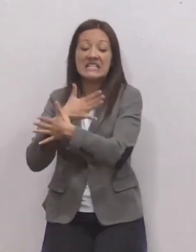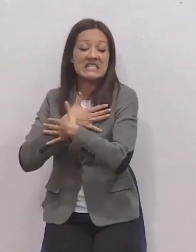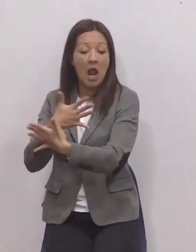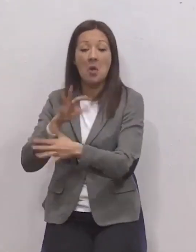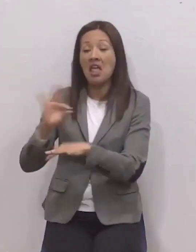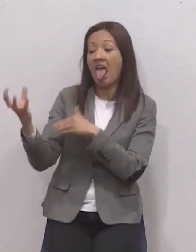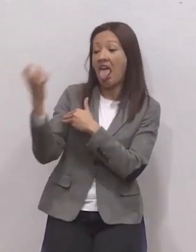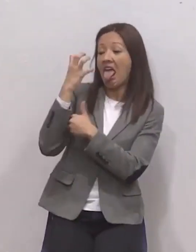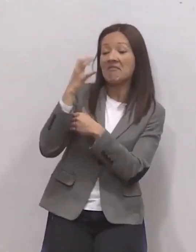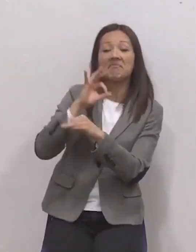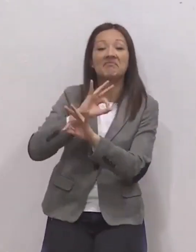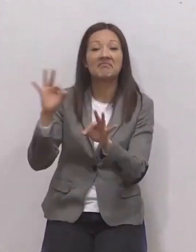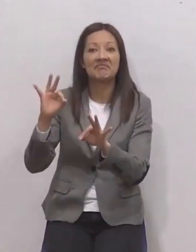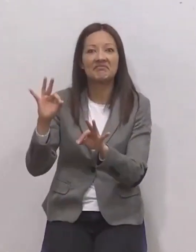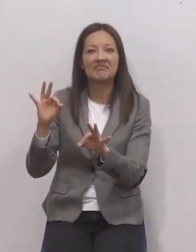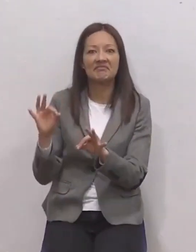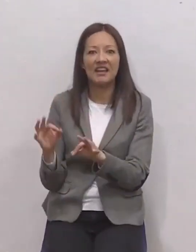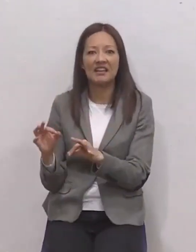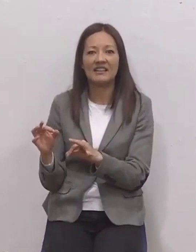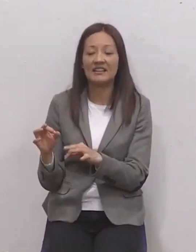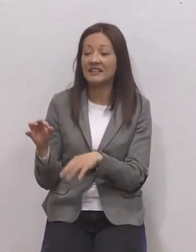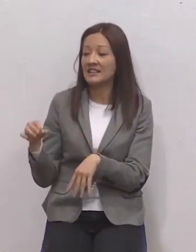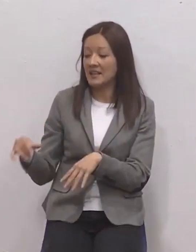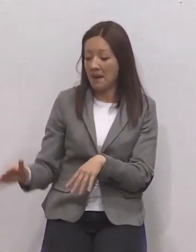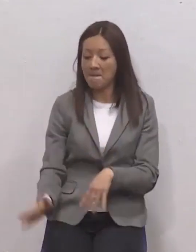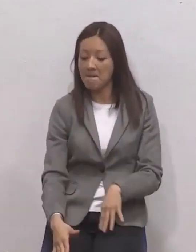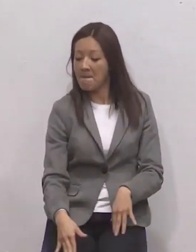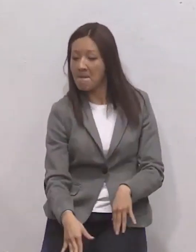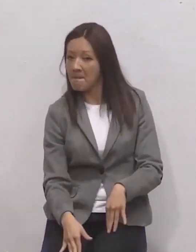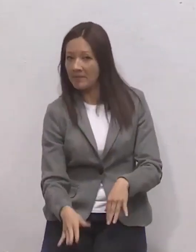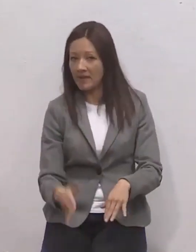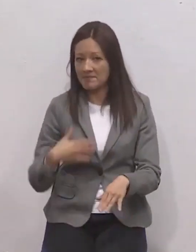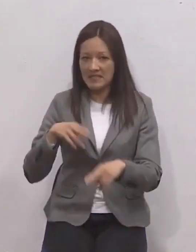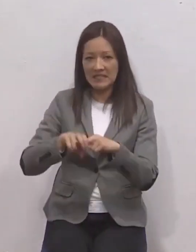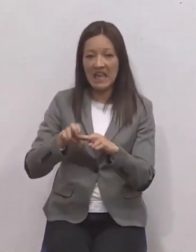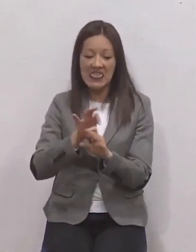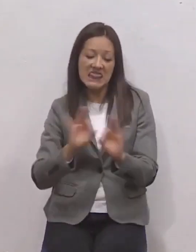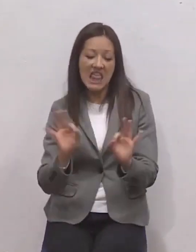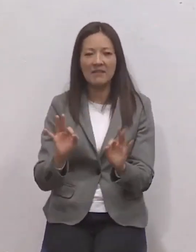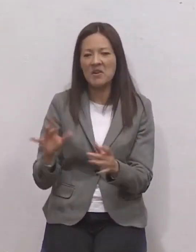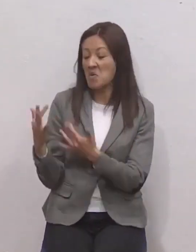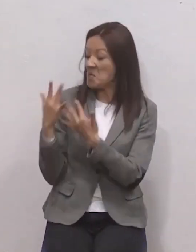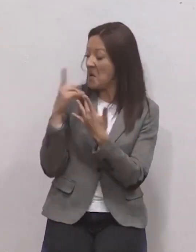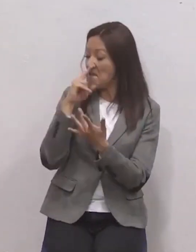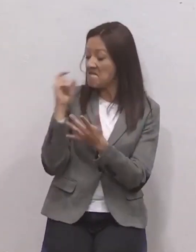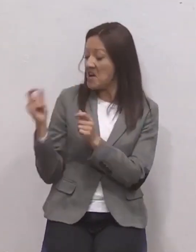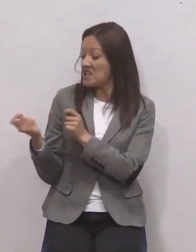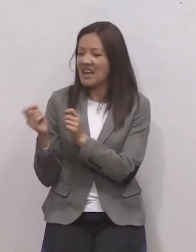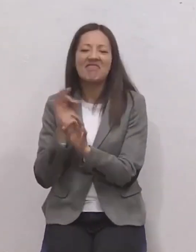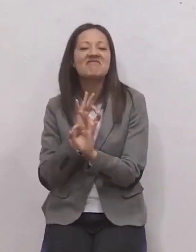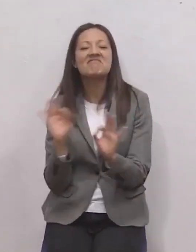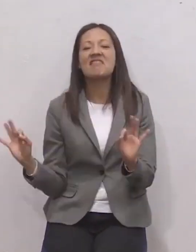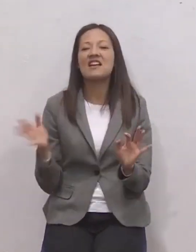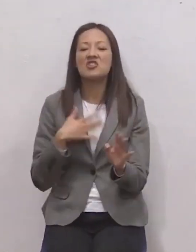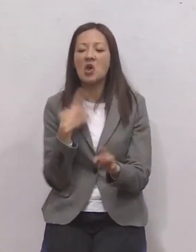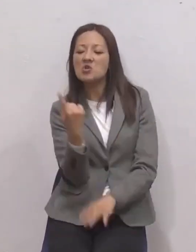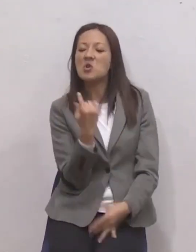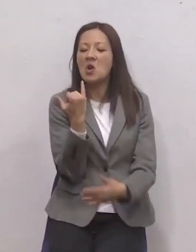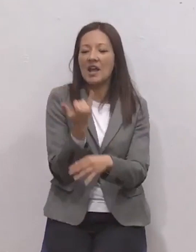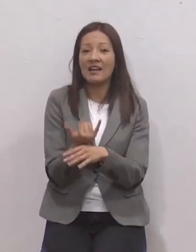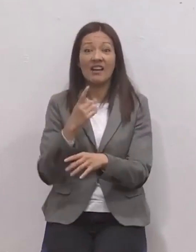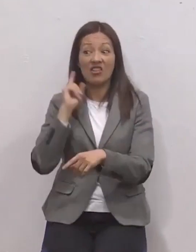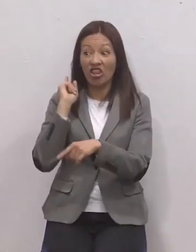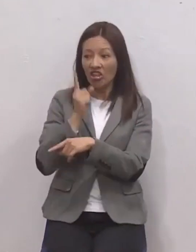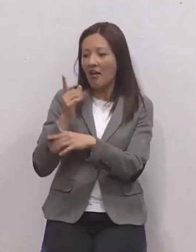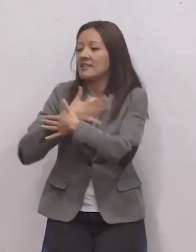me molesta, nadie carraspea a mi lado, nadie le pega patadas a mi asiento, nadie huele feo a mi lado, nadie me mira, no me toca saludar a